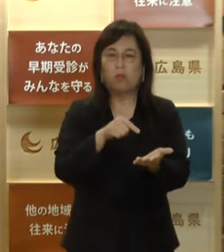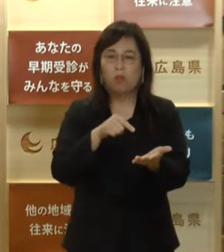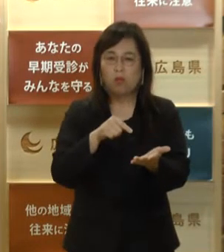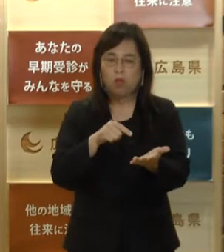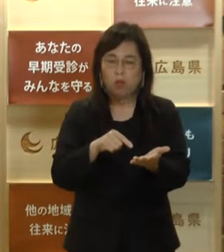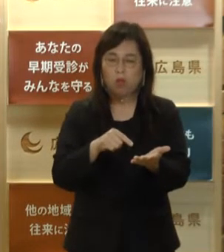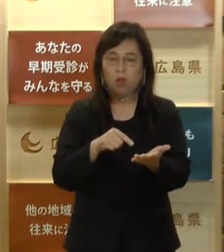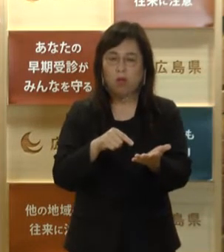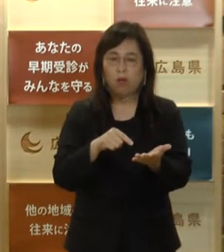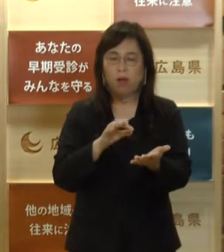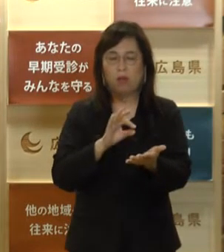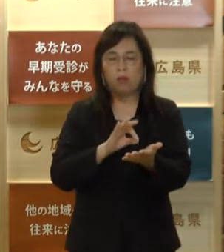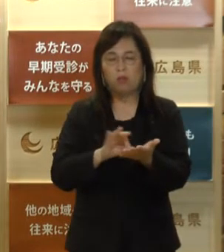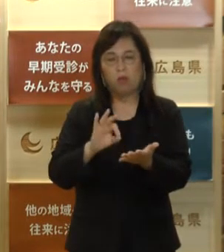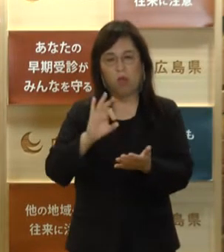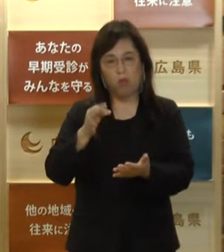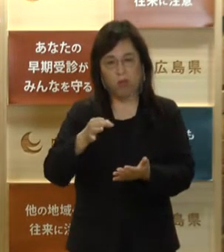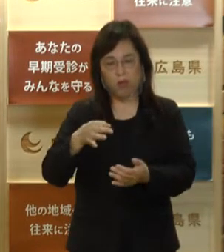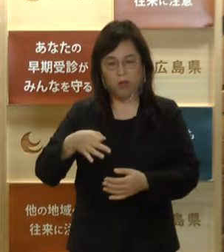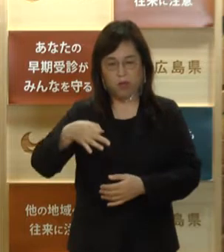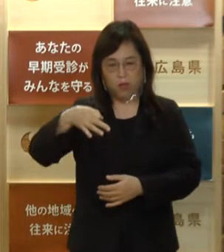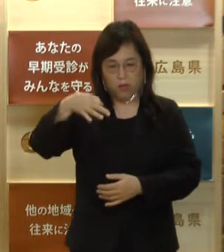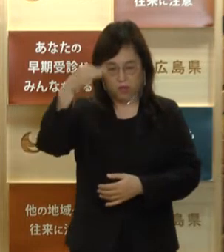くします。